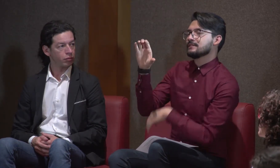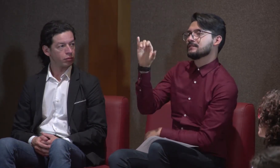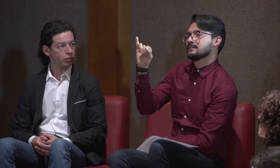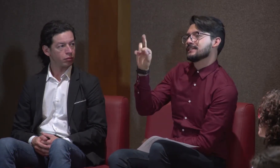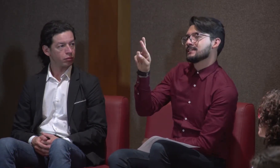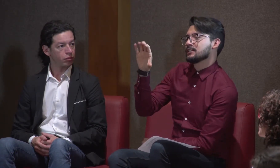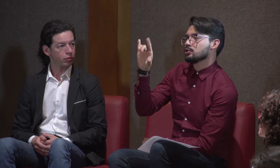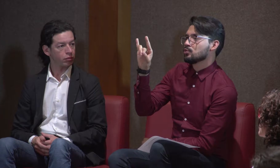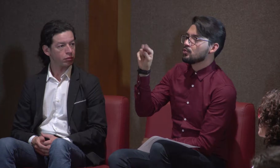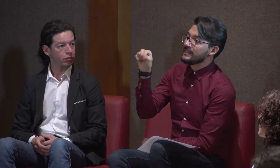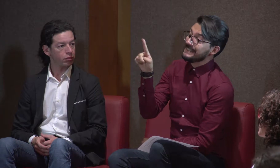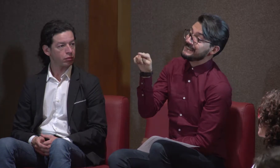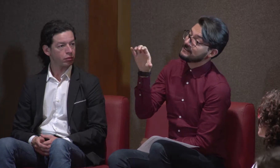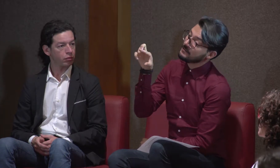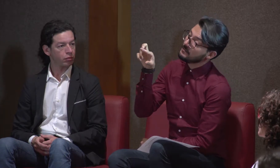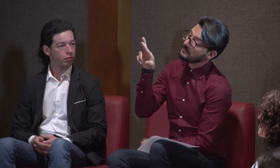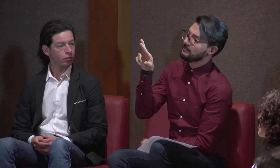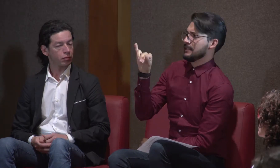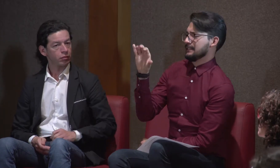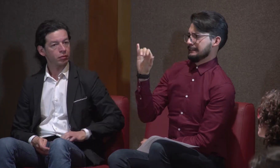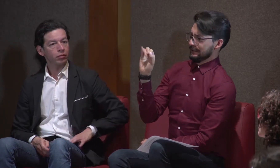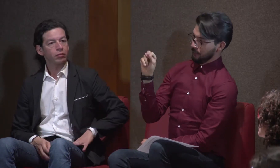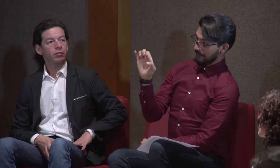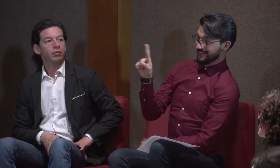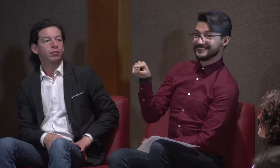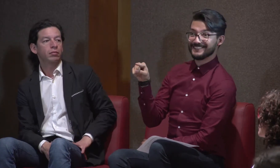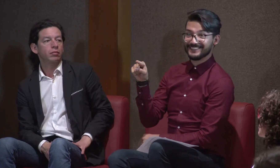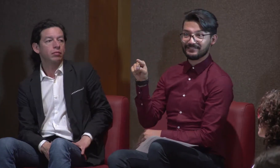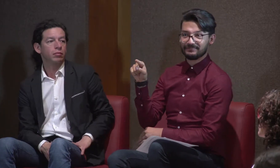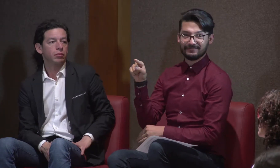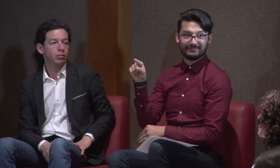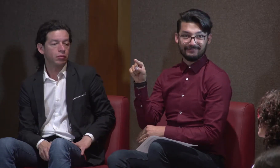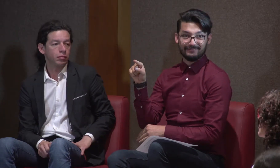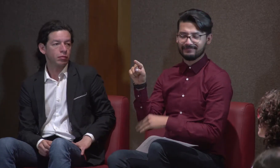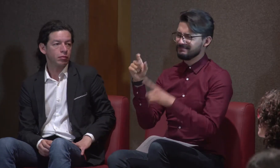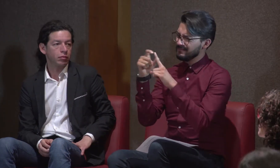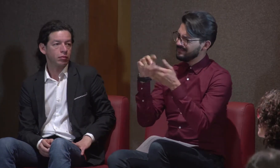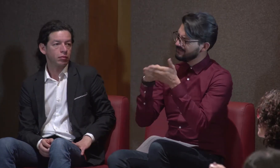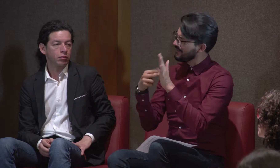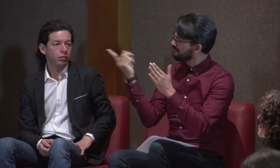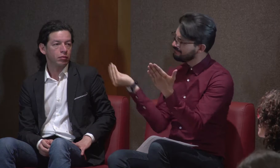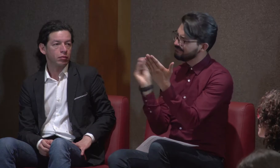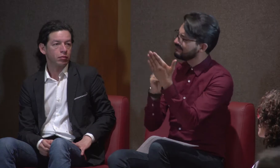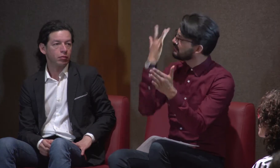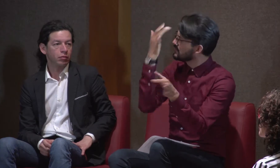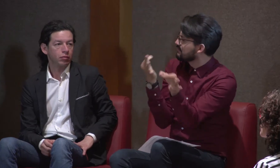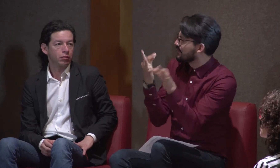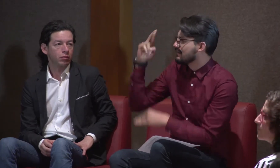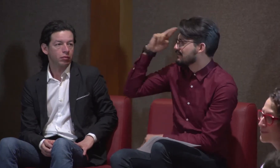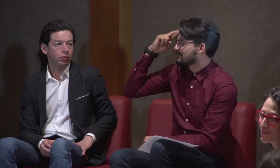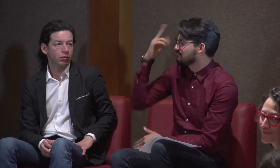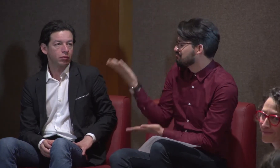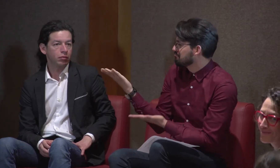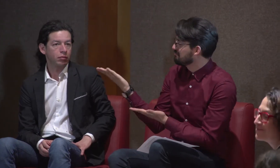razón? ¿De dónde surge la idea de incluir términos como circunscripciones especiales de paz, por